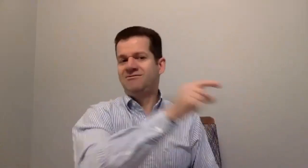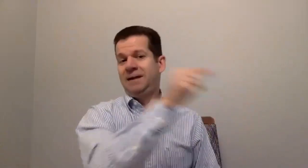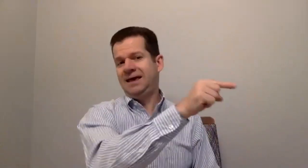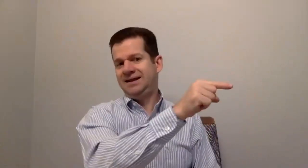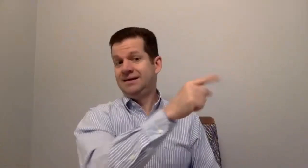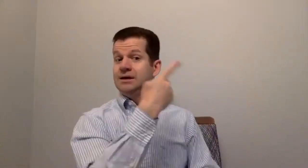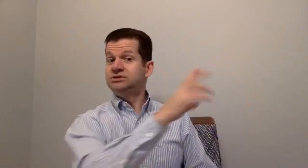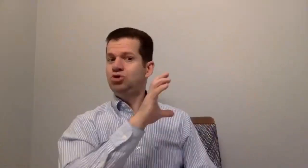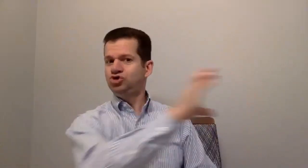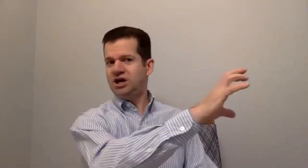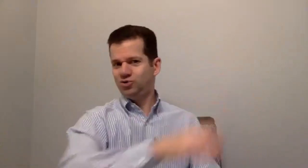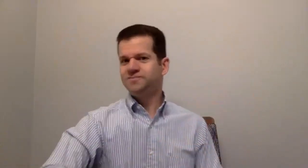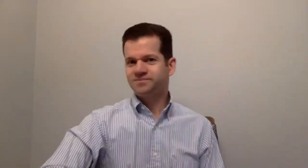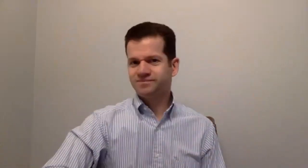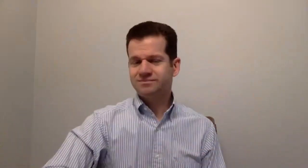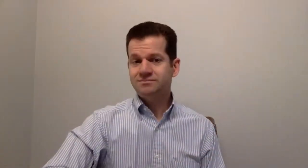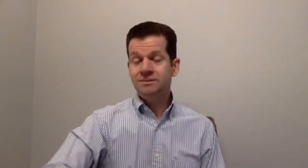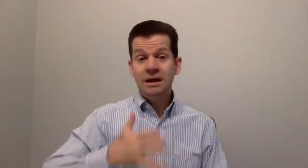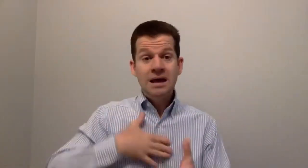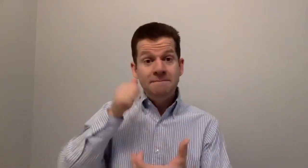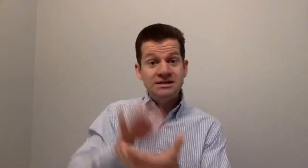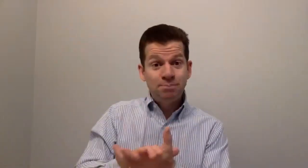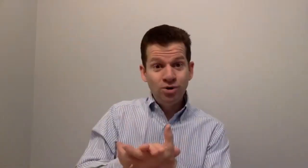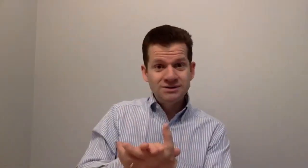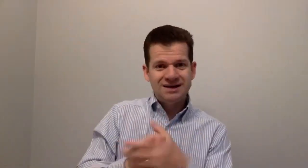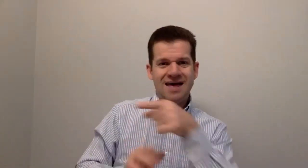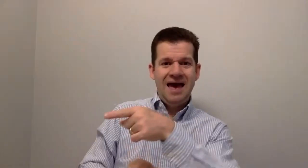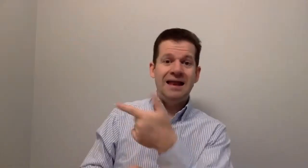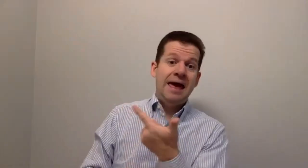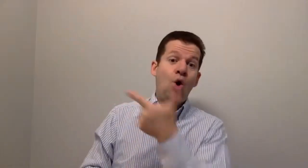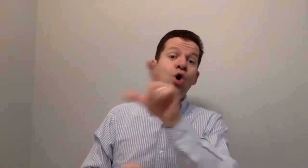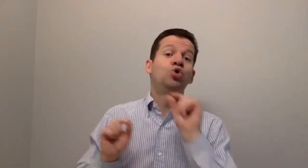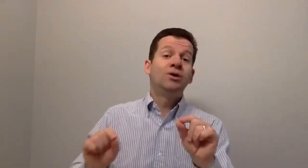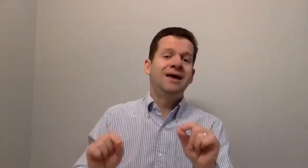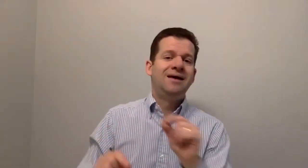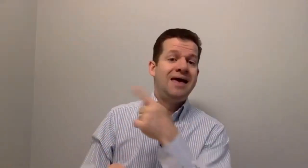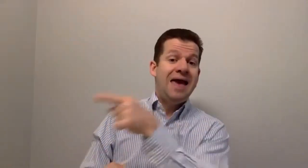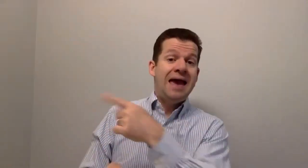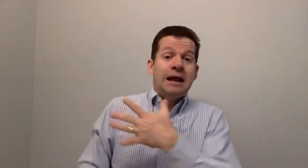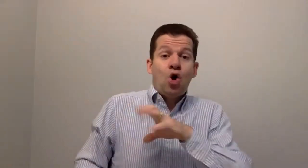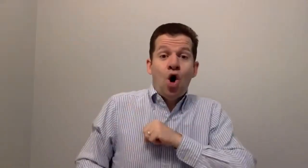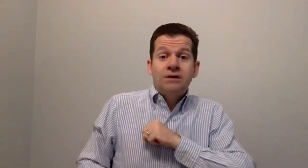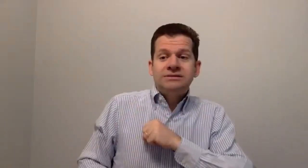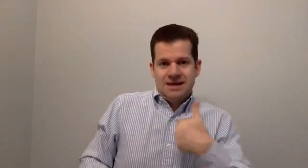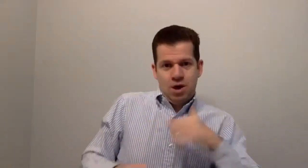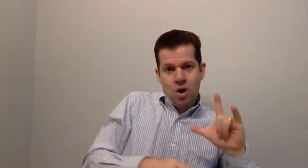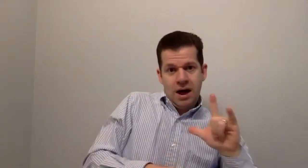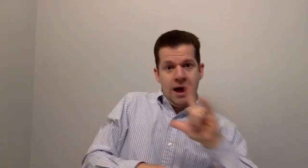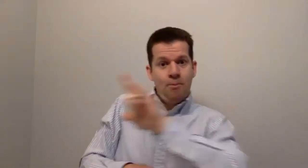Palavra para ele, seu jeito. Minha esposa, ela é outro, o quê? Ela gosta, eu amo